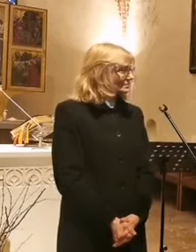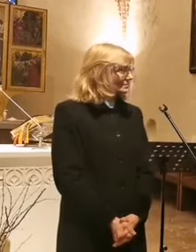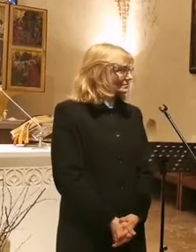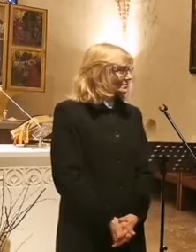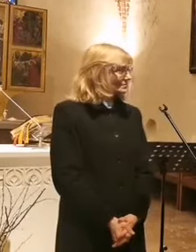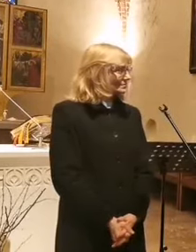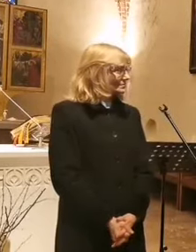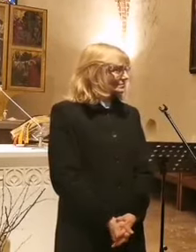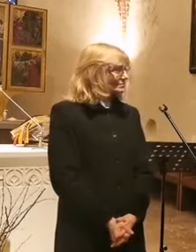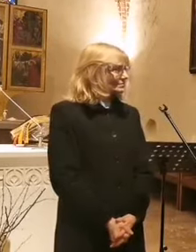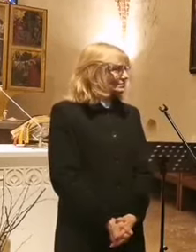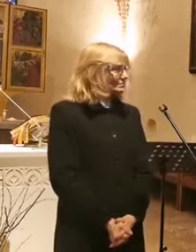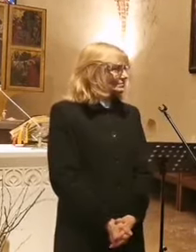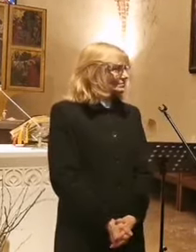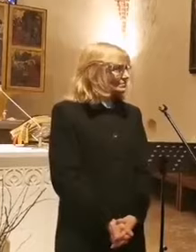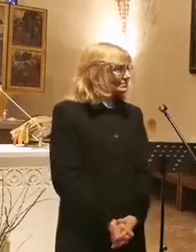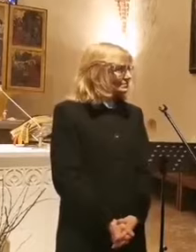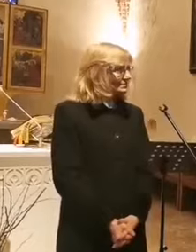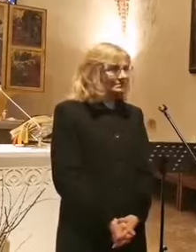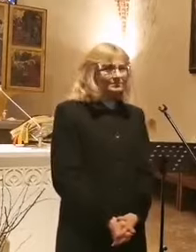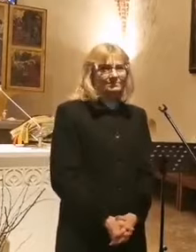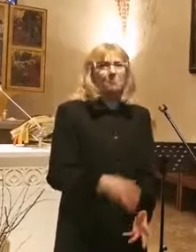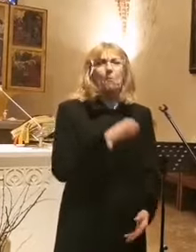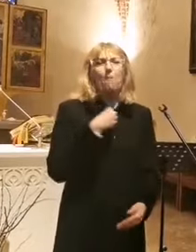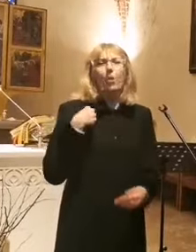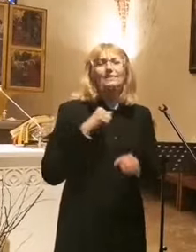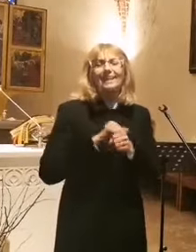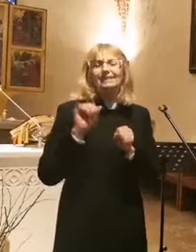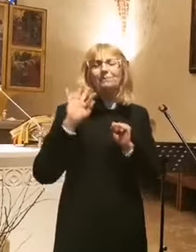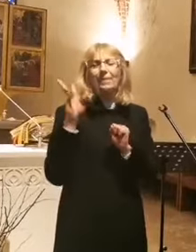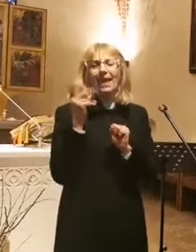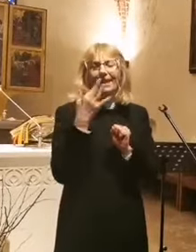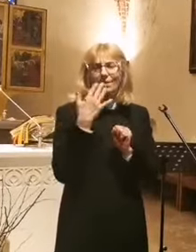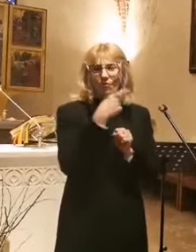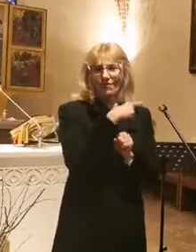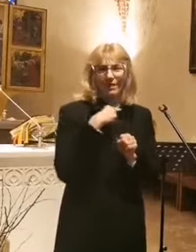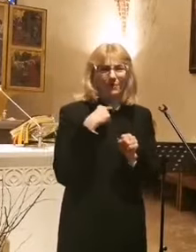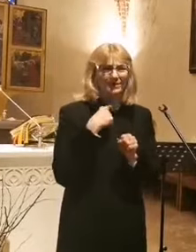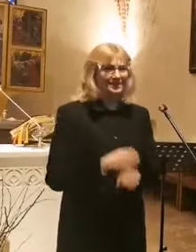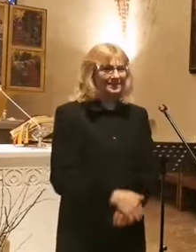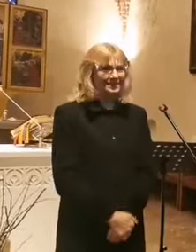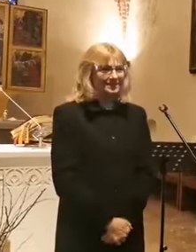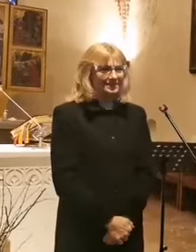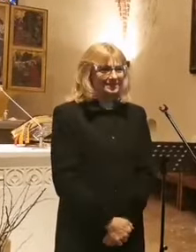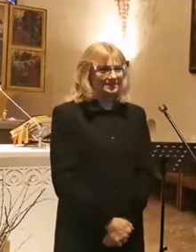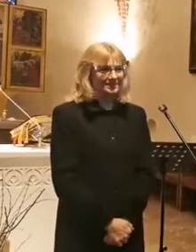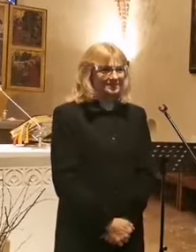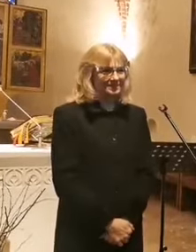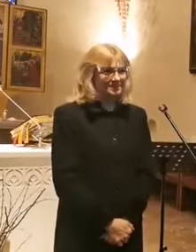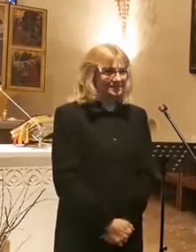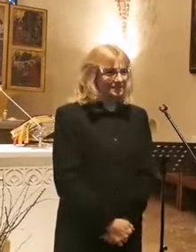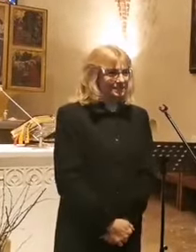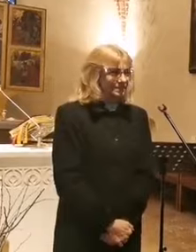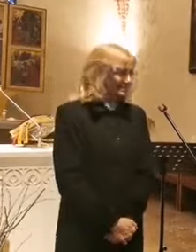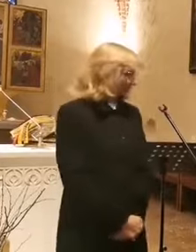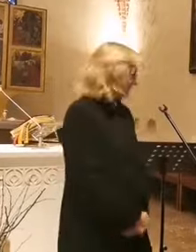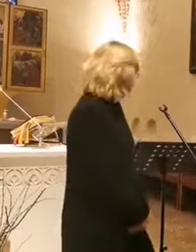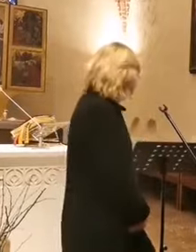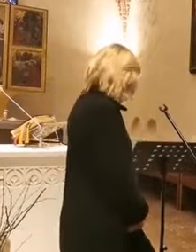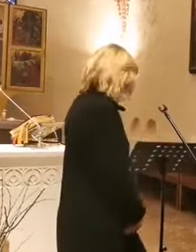Bellissima la Polonia. Polska jest piękna. Polska jest piękna. Chodź Wojtek, teraz ci poświęcimy,